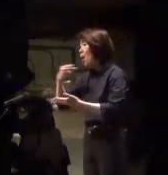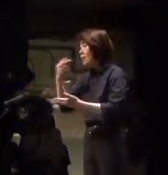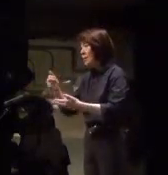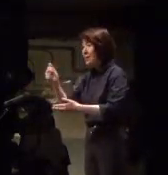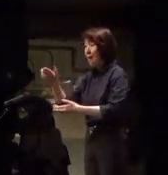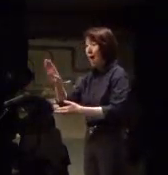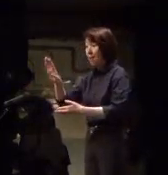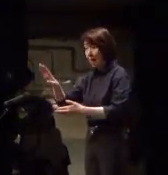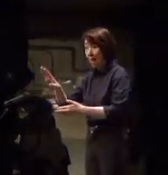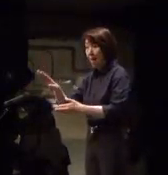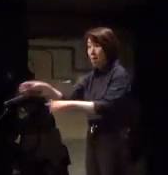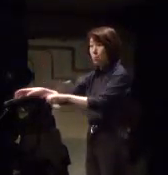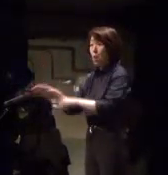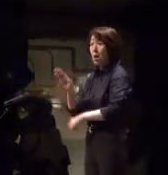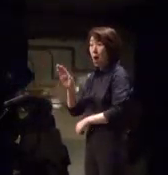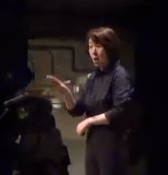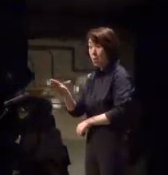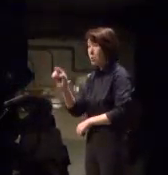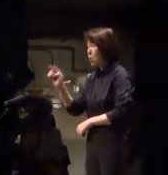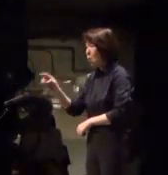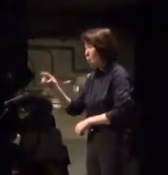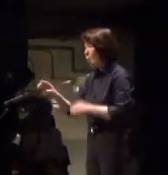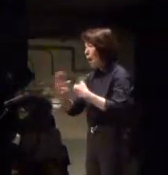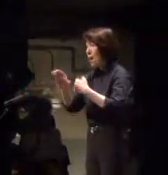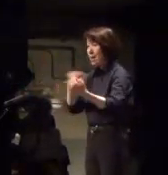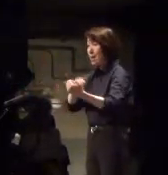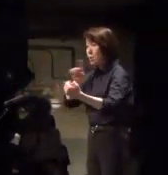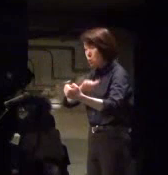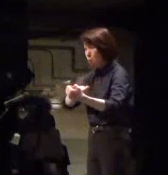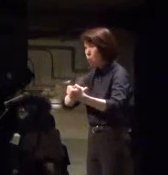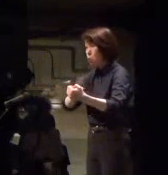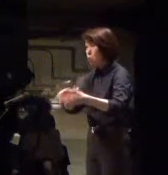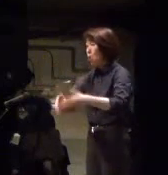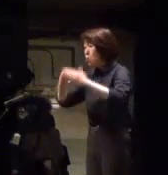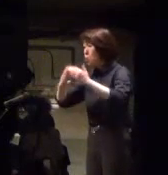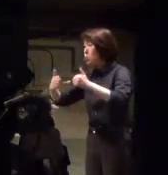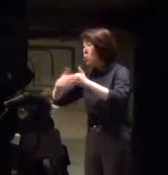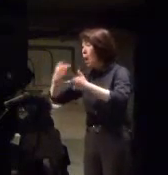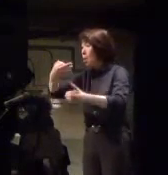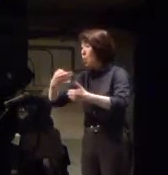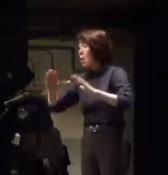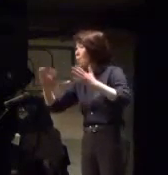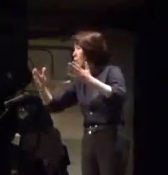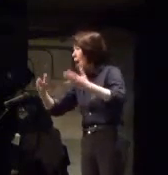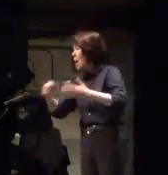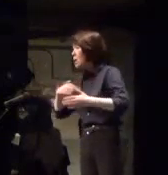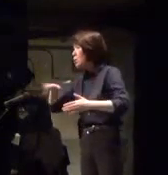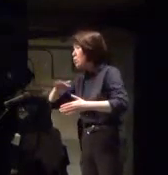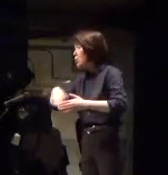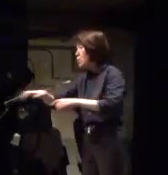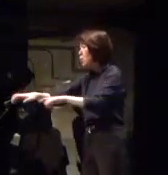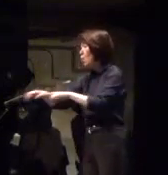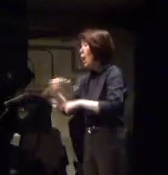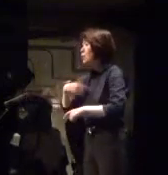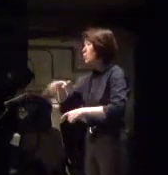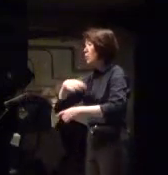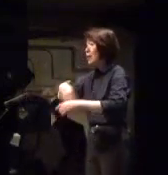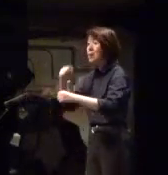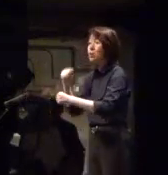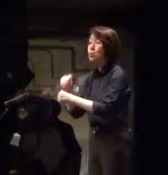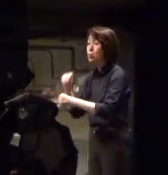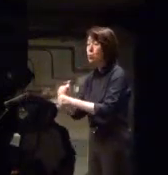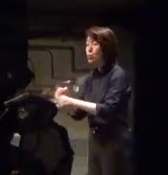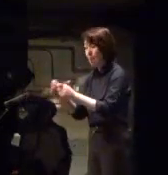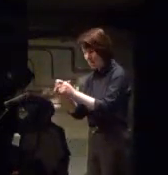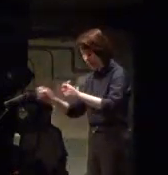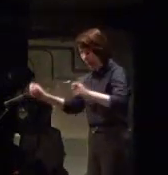があります。原子力発電所からは何の恩恵も受けない、自分たちの村は自分たちで作ると言って長い